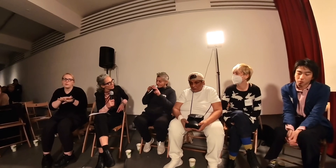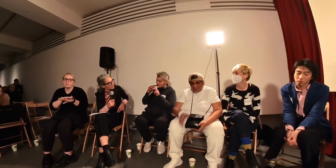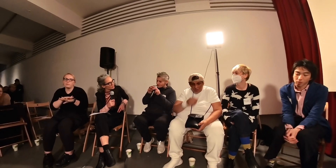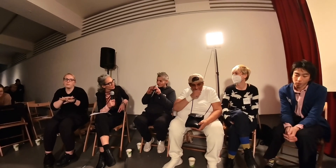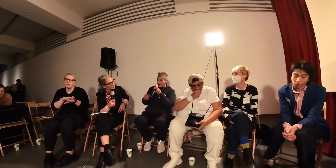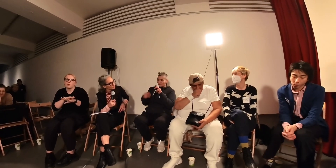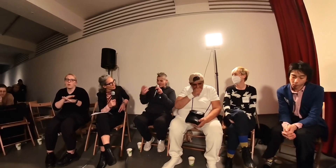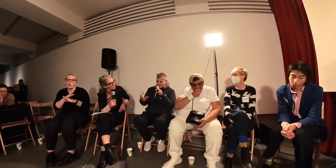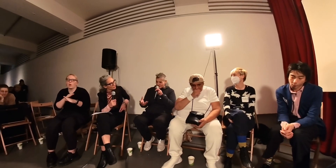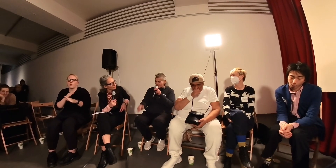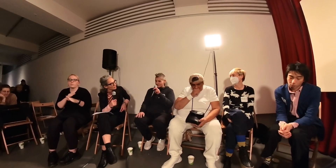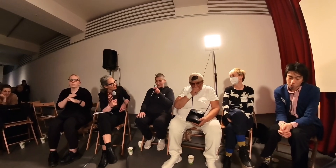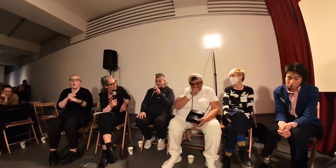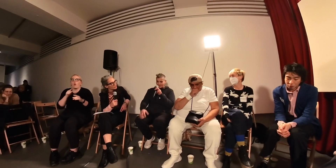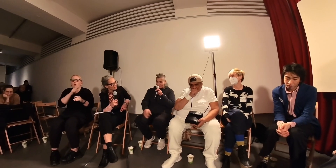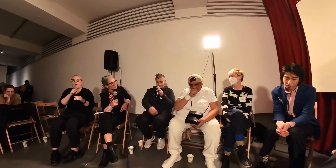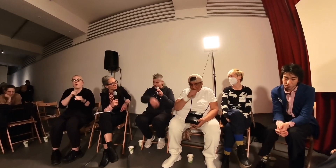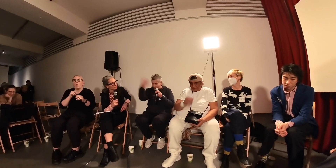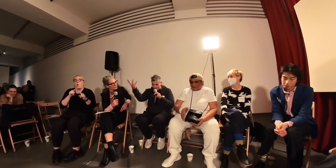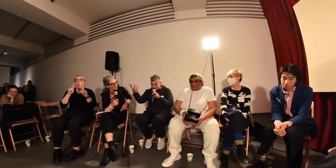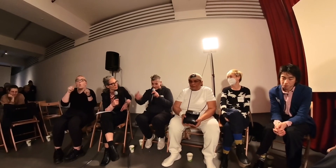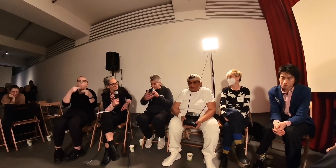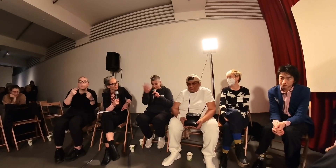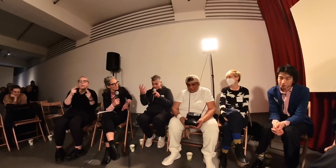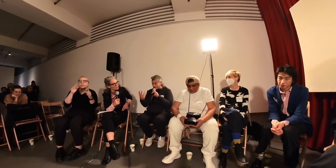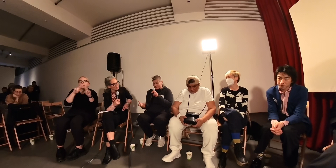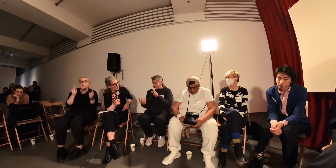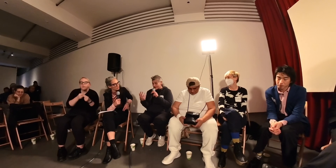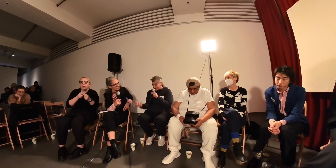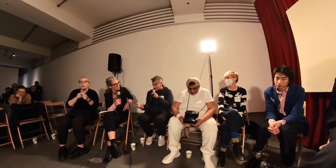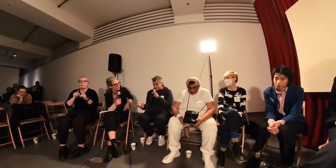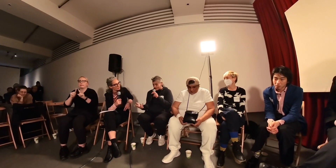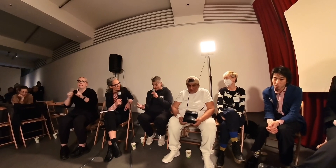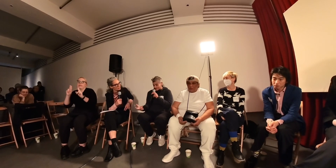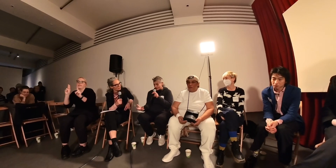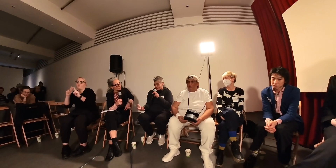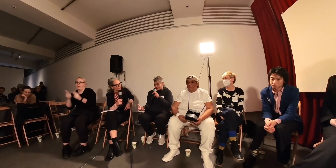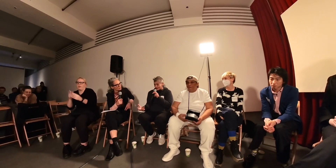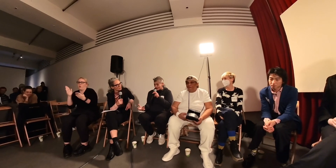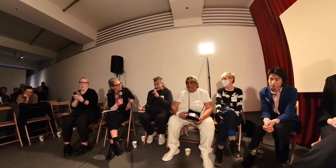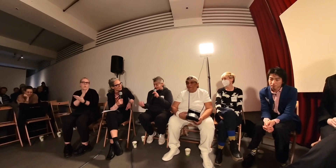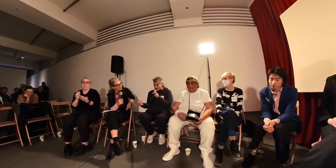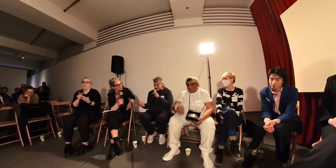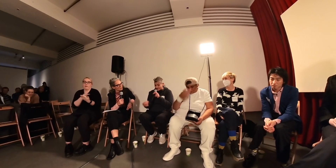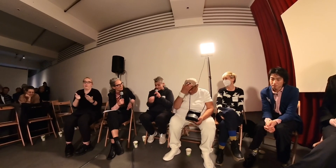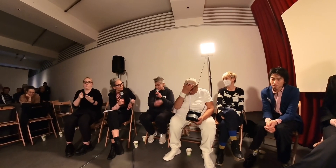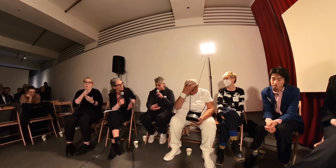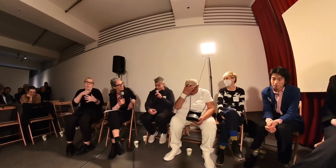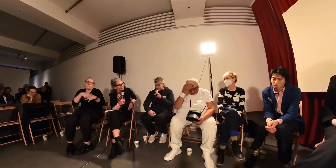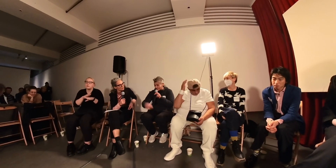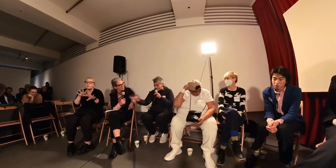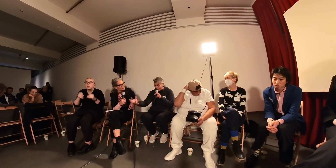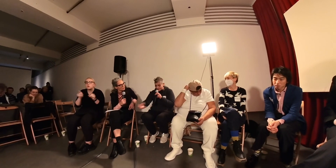já to nerozlišuju na umělecký svět, nebo tamhle na to, nebo to. Mně to je jedno, kdo je co, ale, a to je jedno, jestli